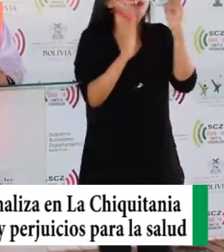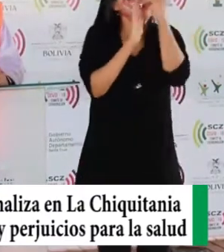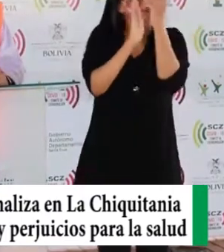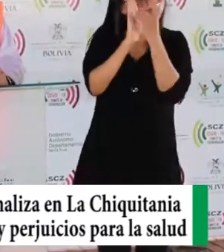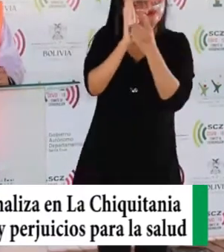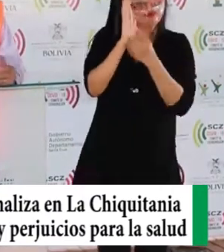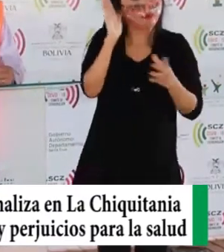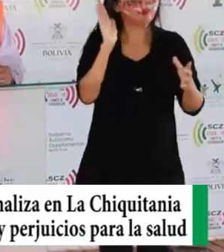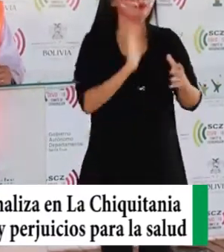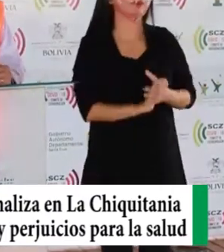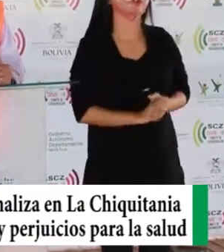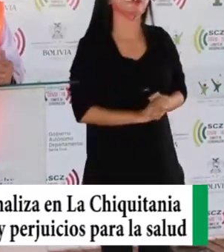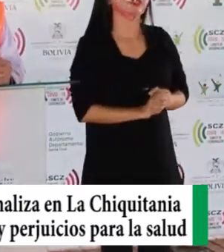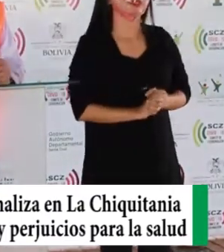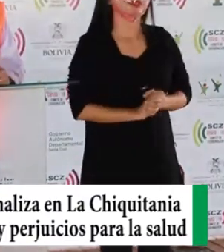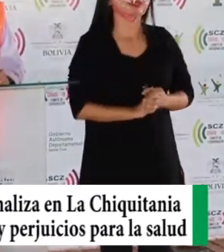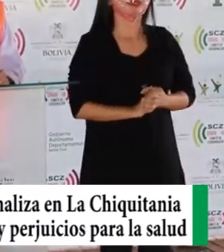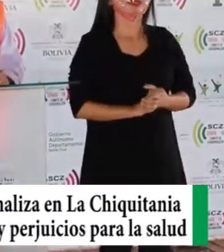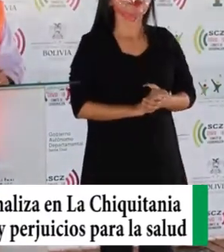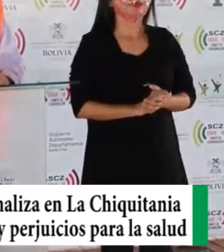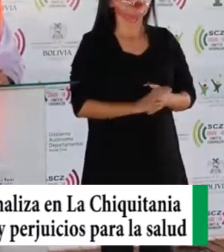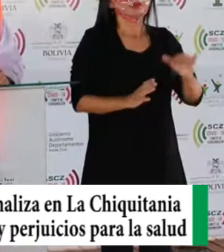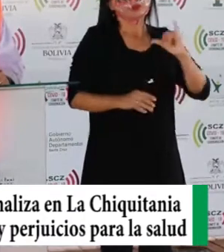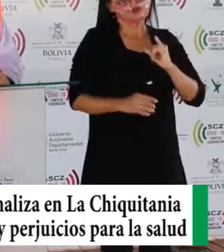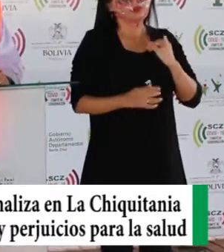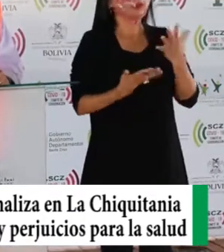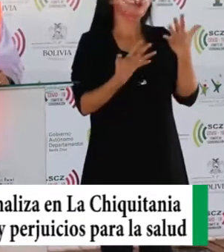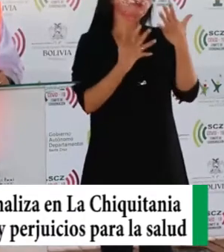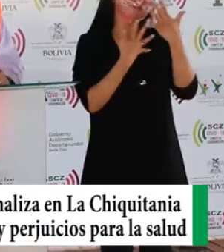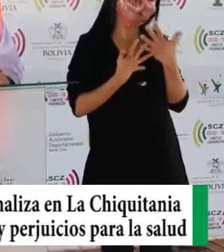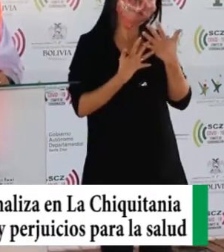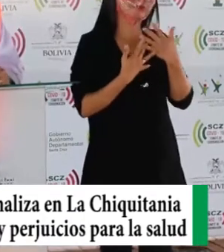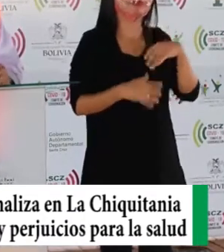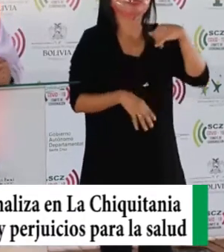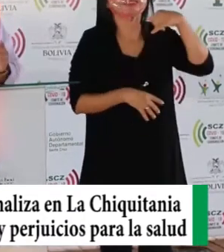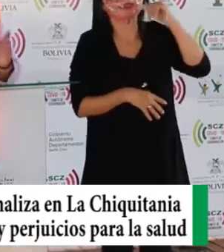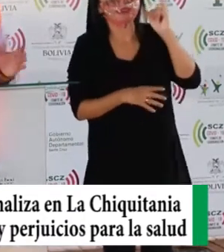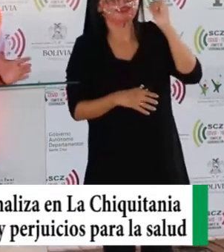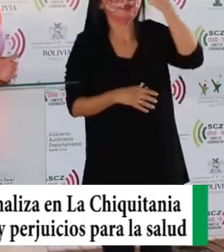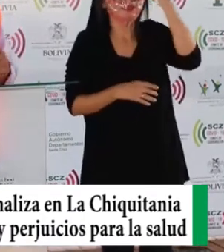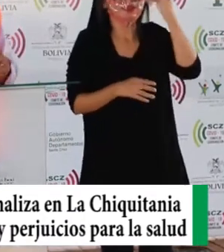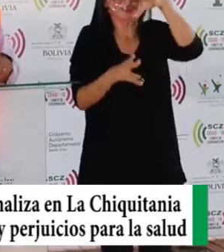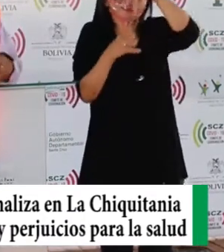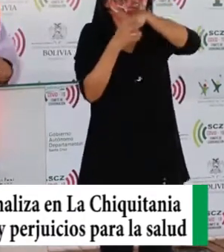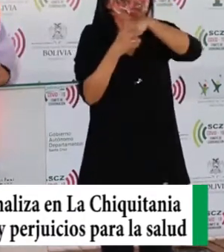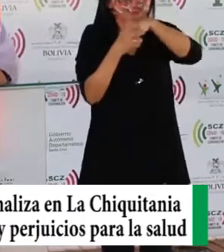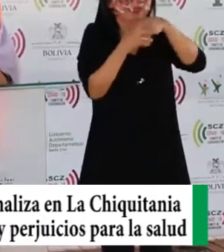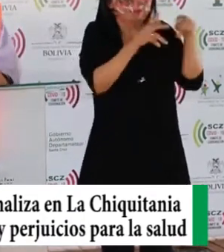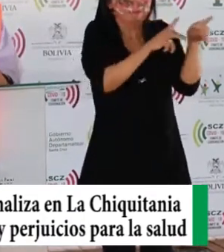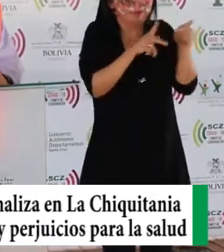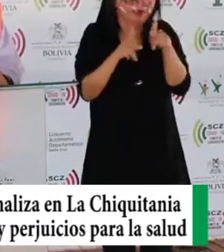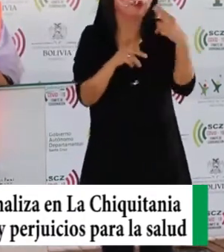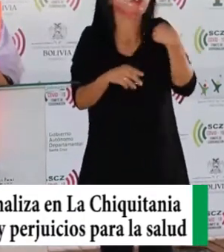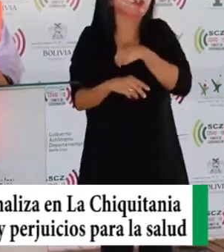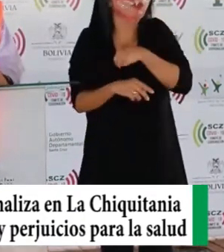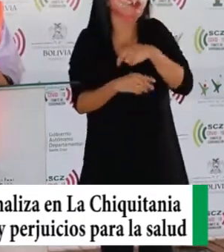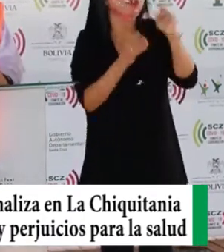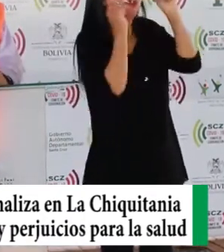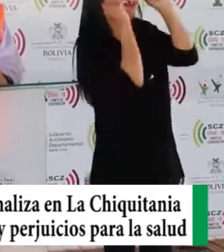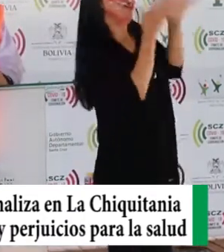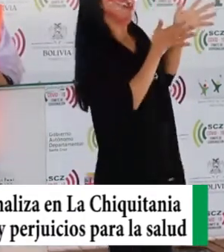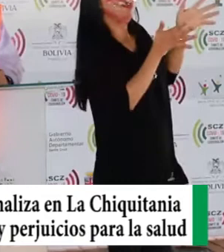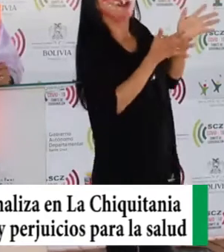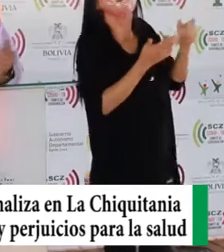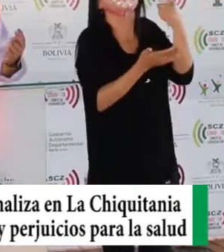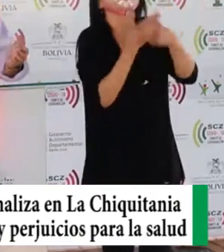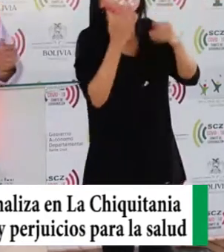detallada. Siento mucho pena el día de ayer porque dentro de nuestra planificación nosotros dejamos de atender